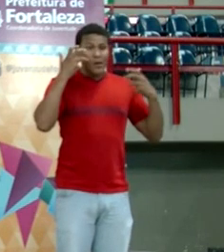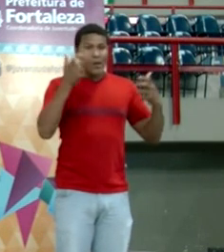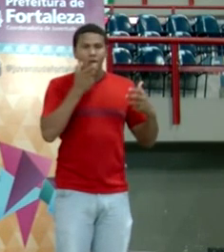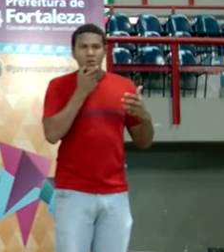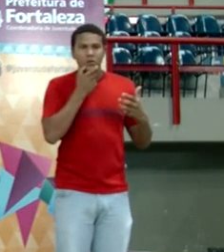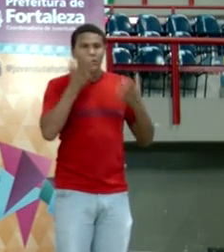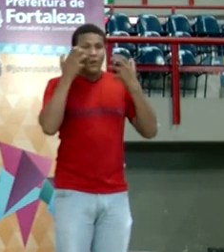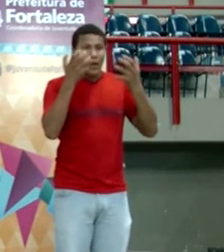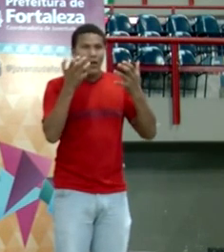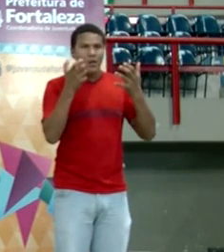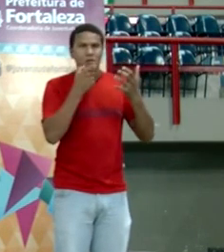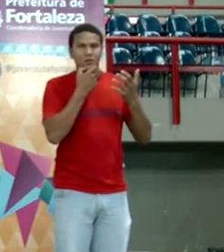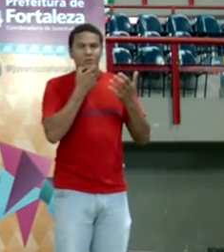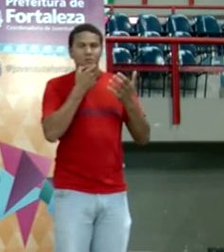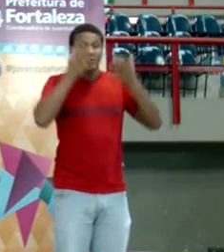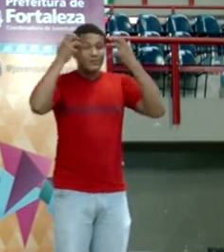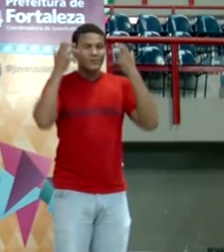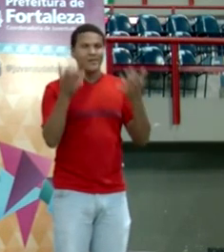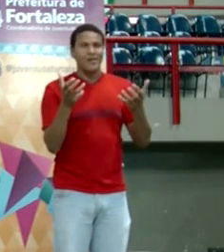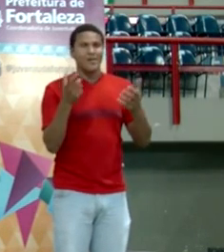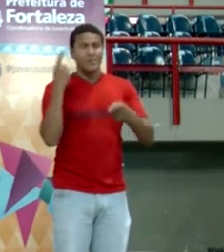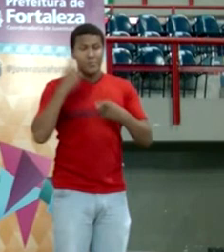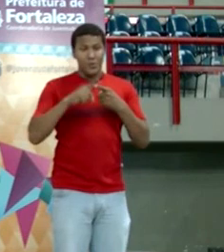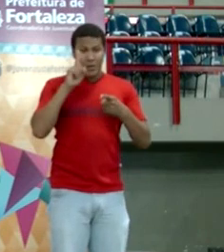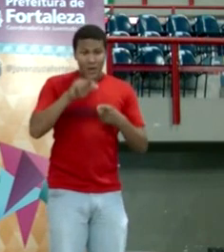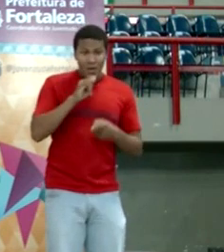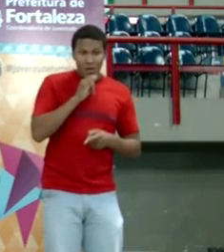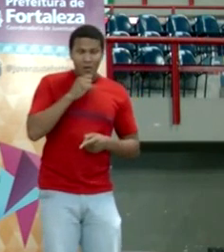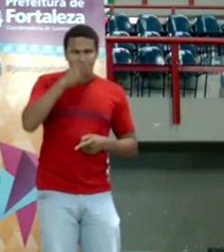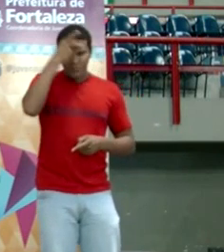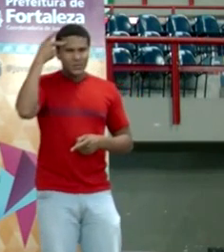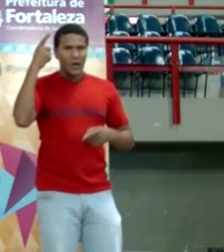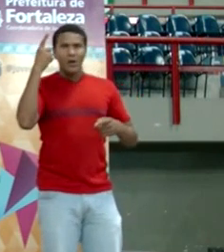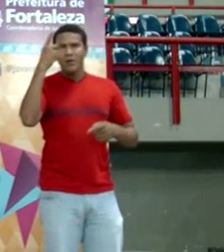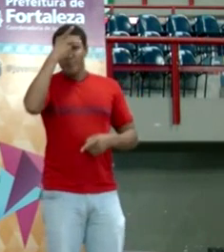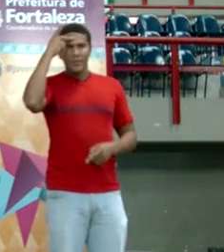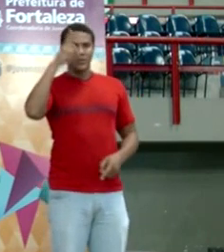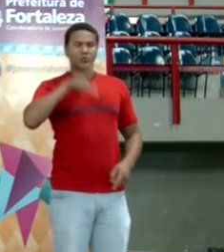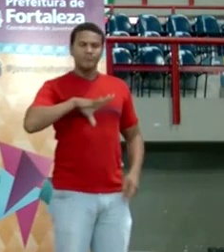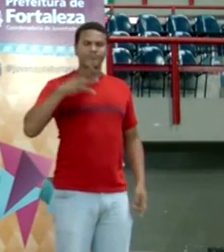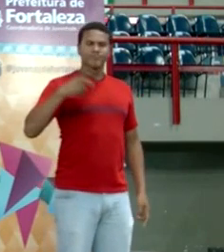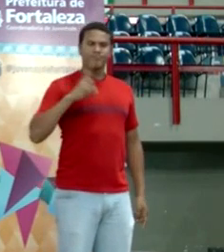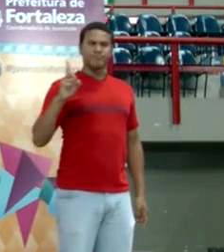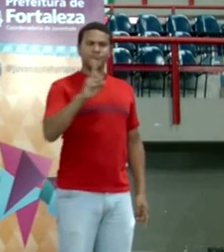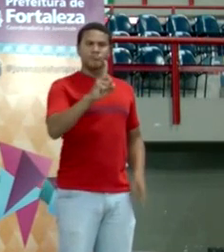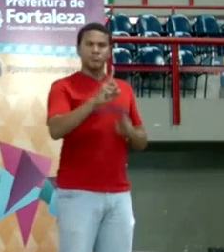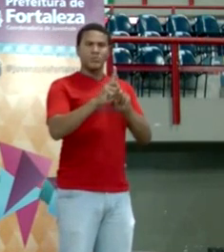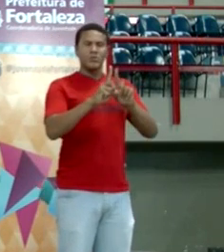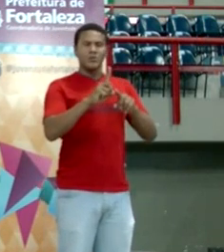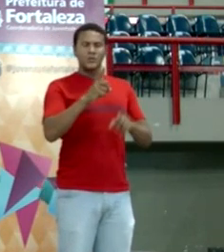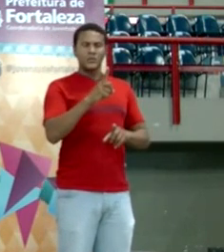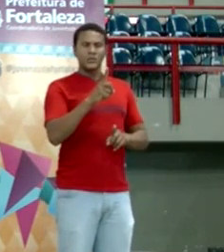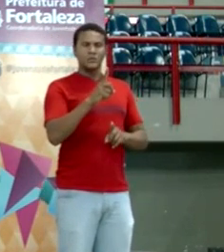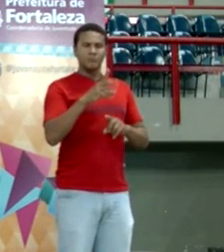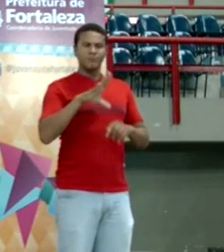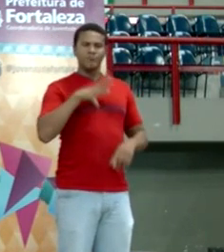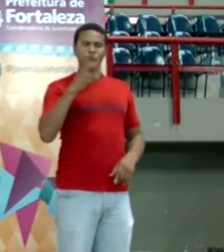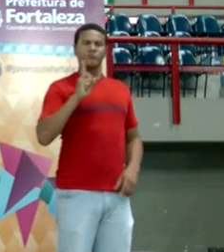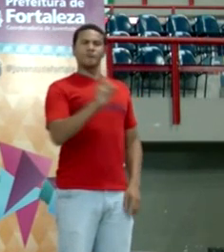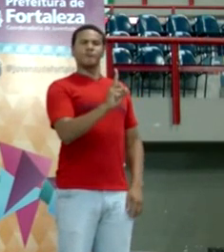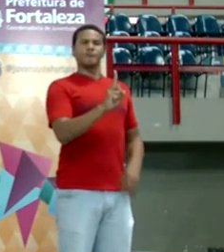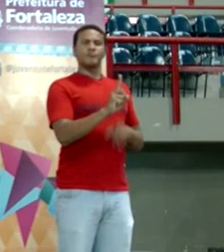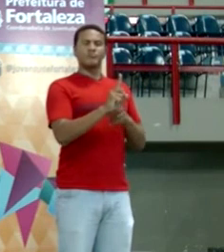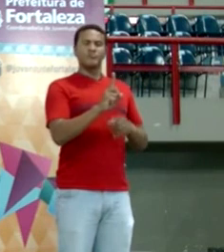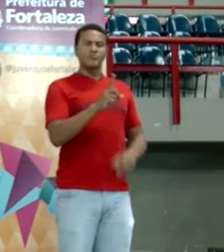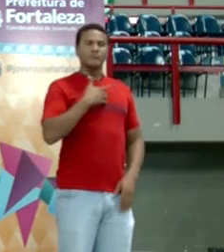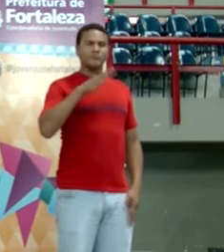O governo britânico queria. Precisava de um político que tivesse coragem de levar o tapa na cara.